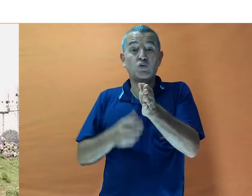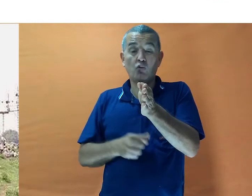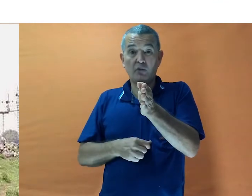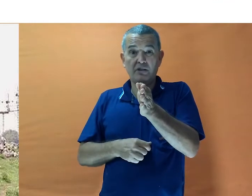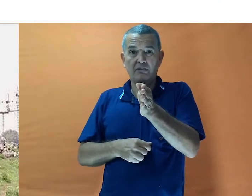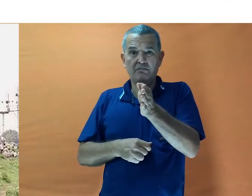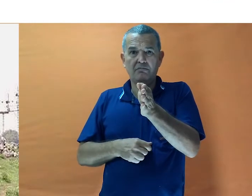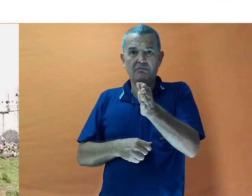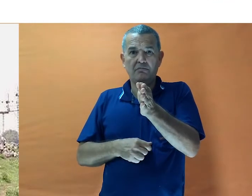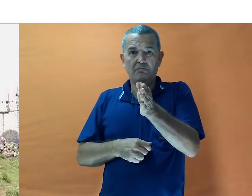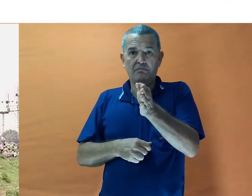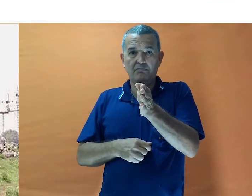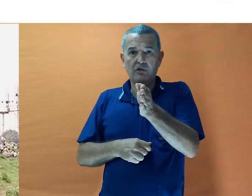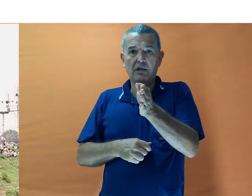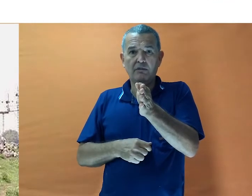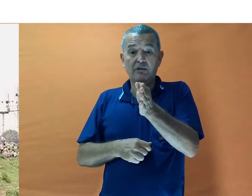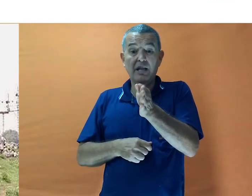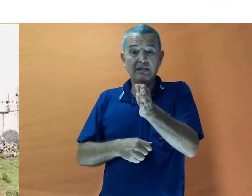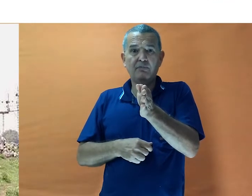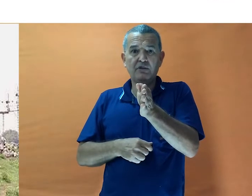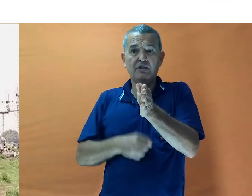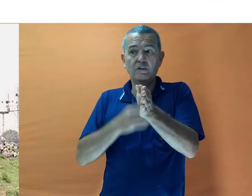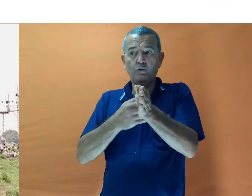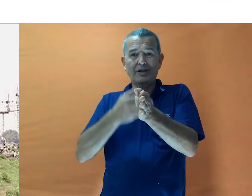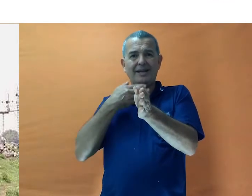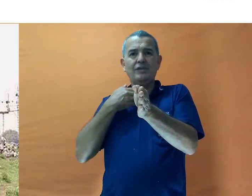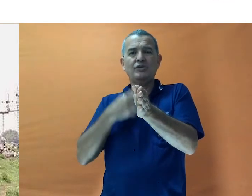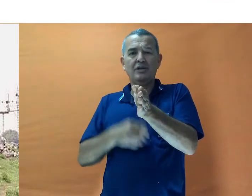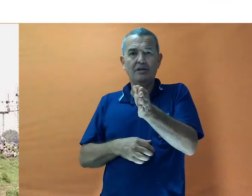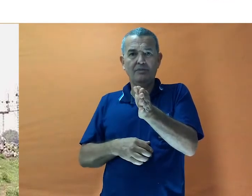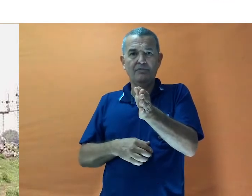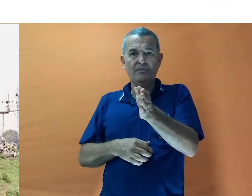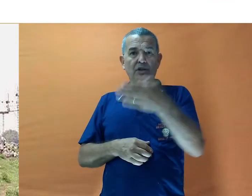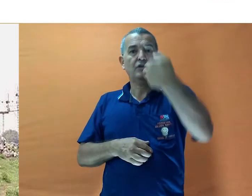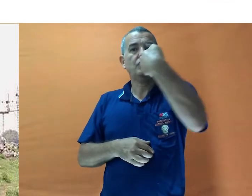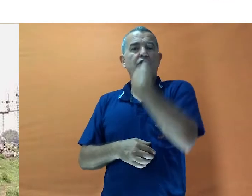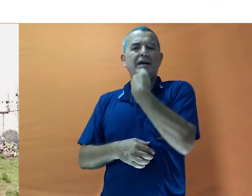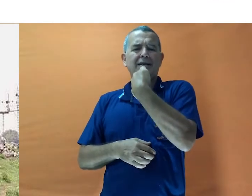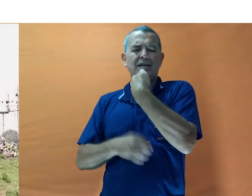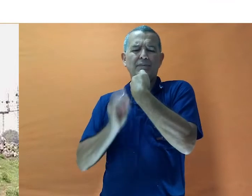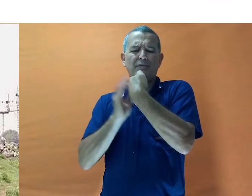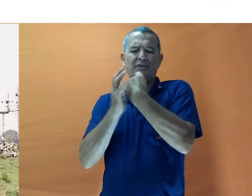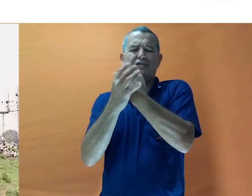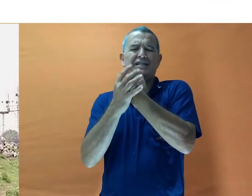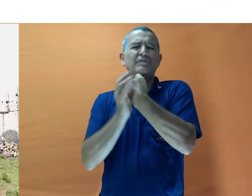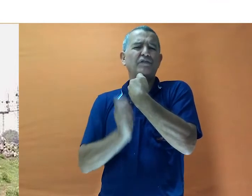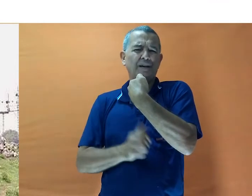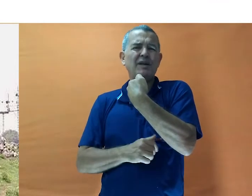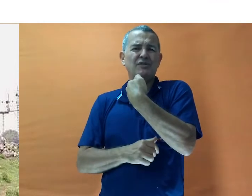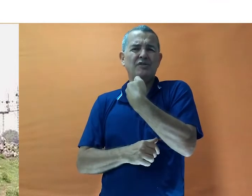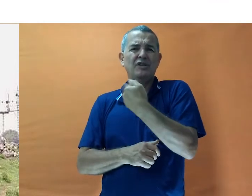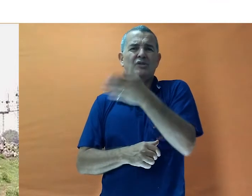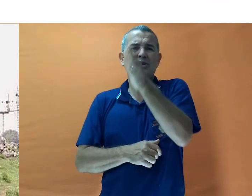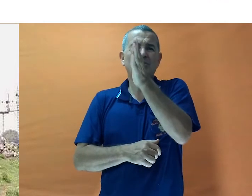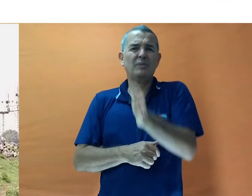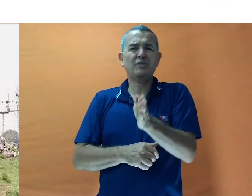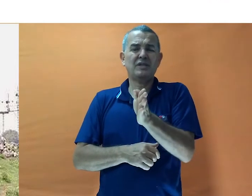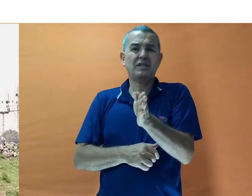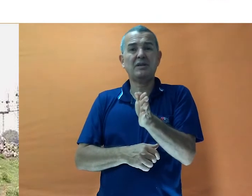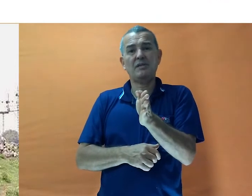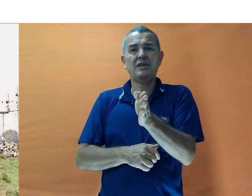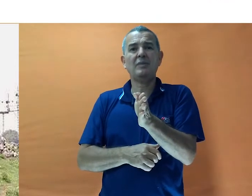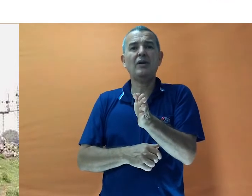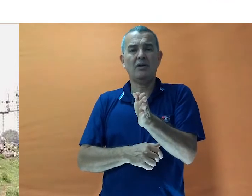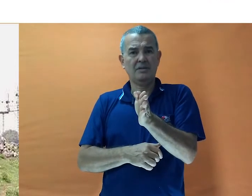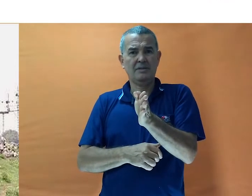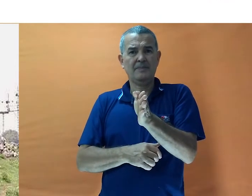das pessoas? Tá? Nessa posição, eu estou atrás do trem. Se eu ficar aqui para poder fazer, vai ficar mais difícil. Então, a minha posição